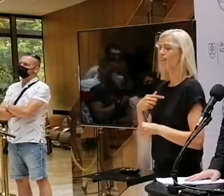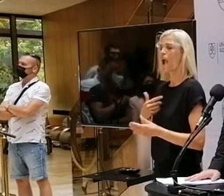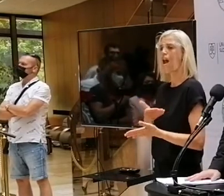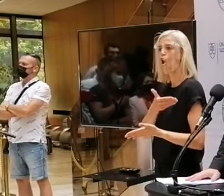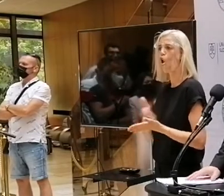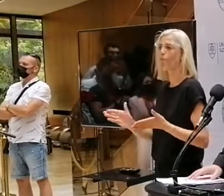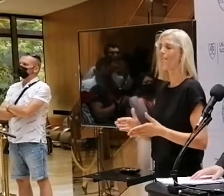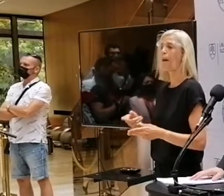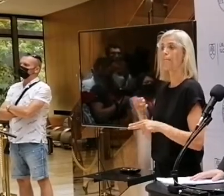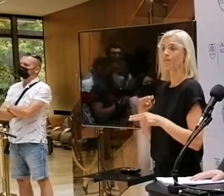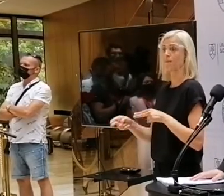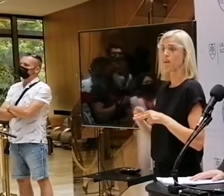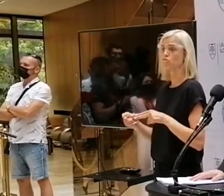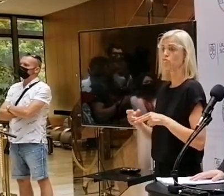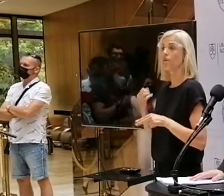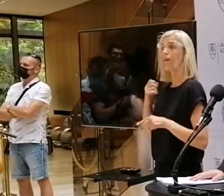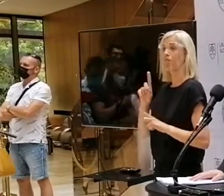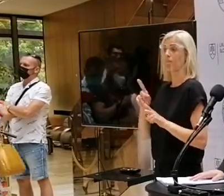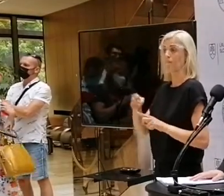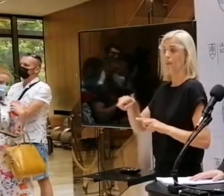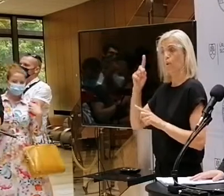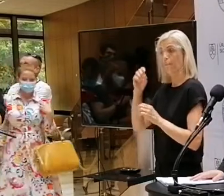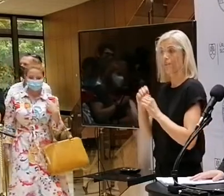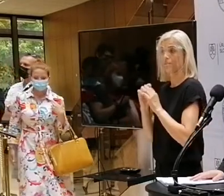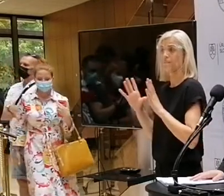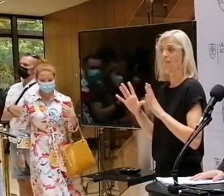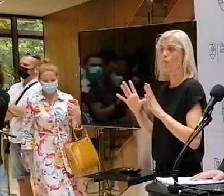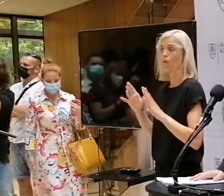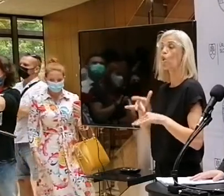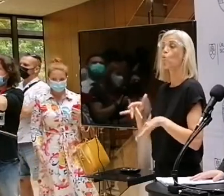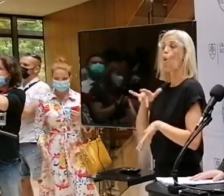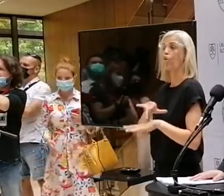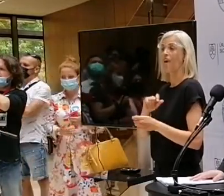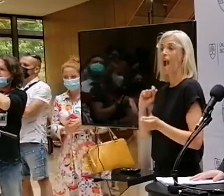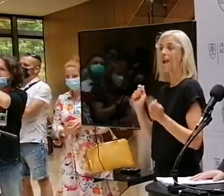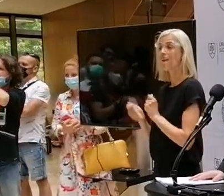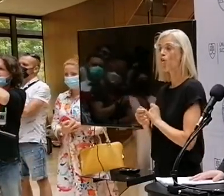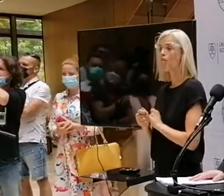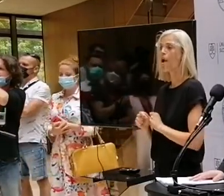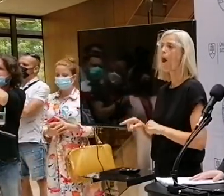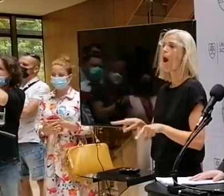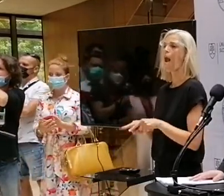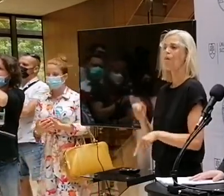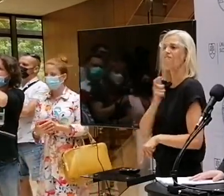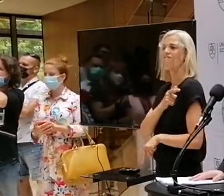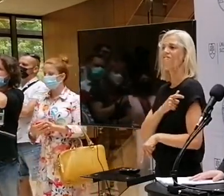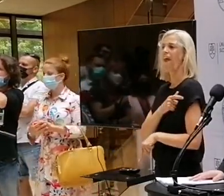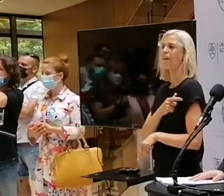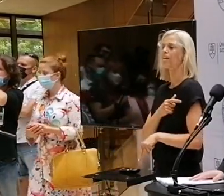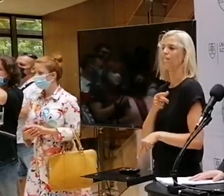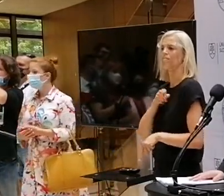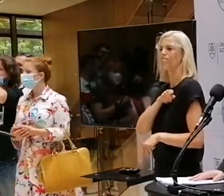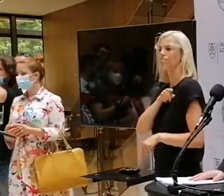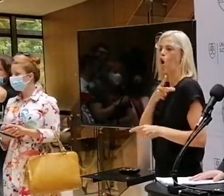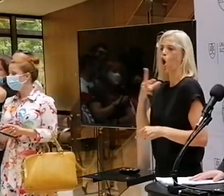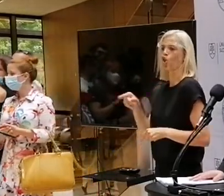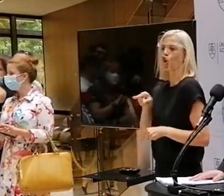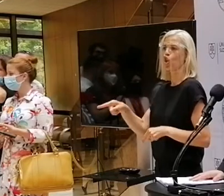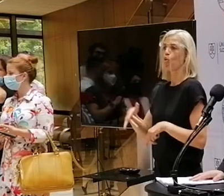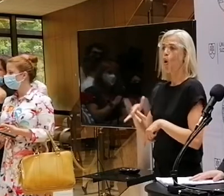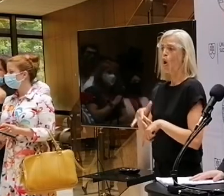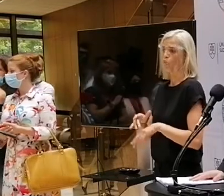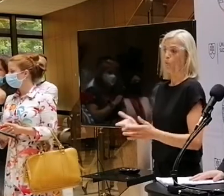určite riešiť to, ak si niekto predstavuje, že dôchodková reforma má byť, že zdvihneme vek odchodu do dôchodku a ostatné